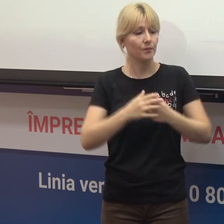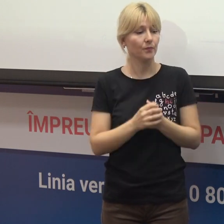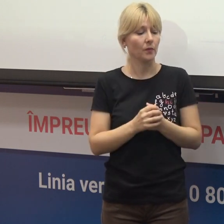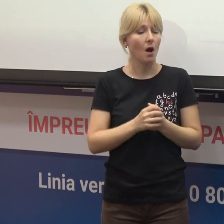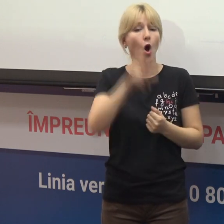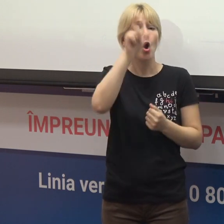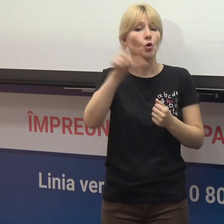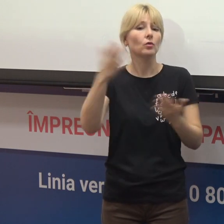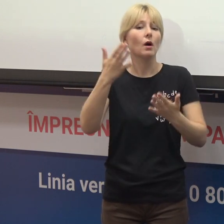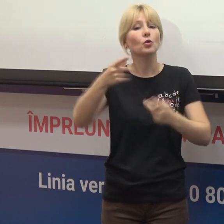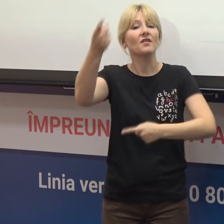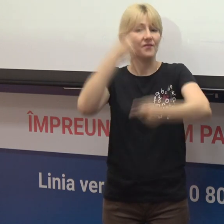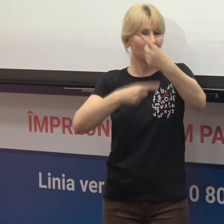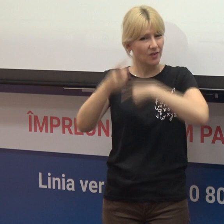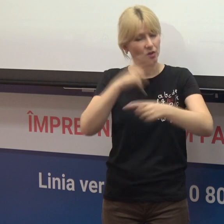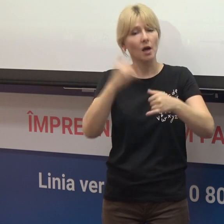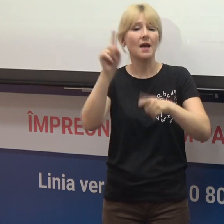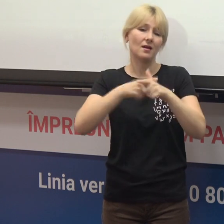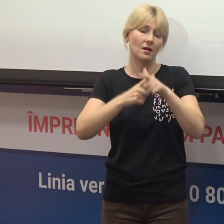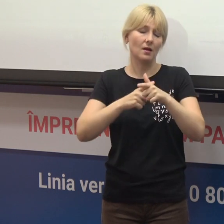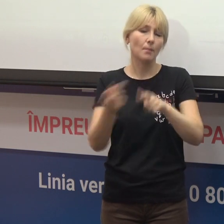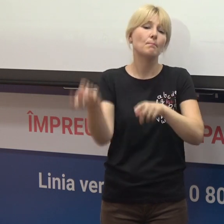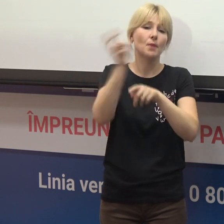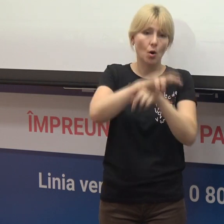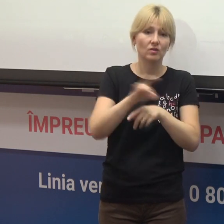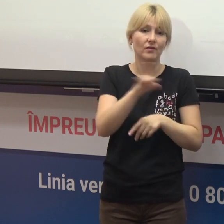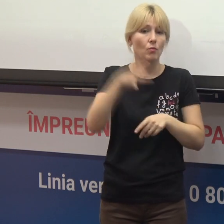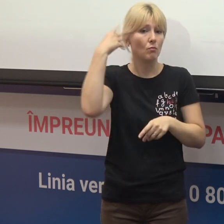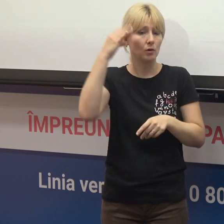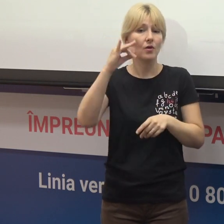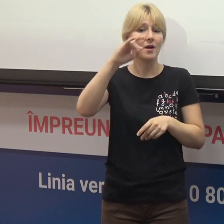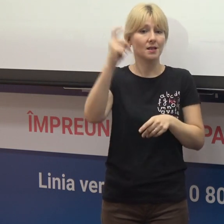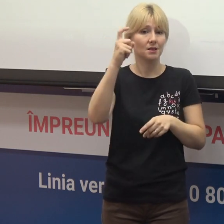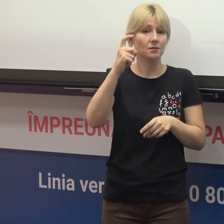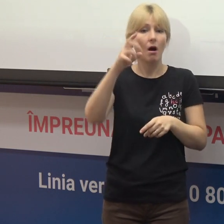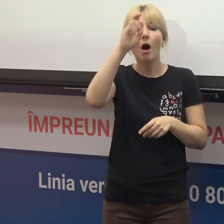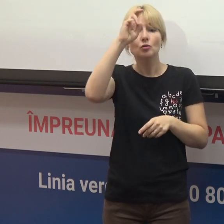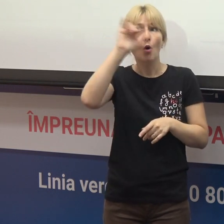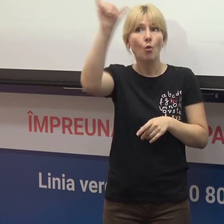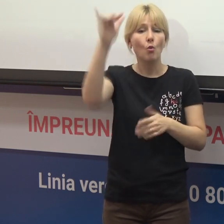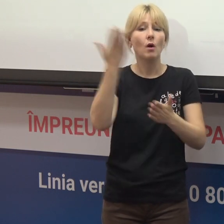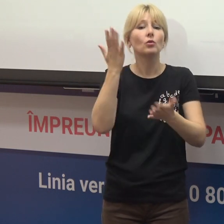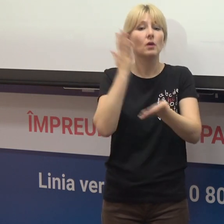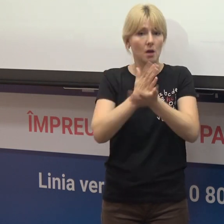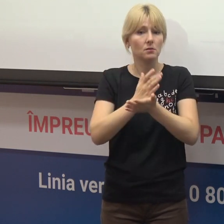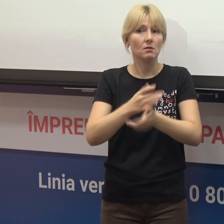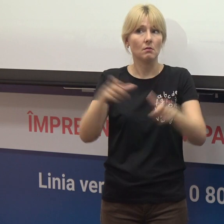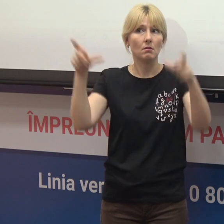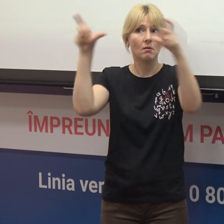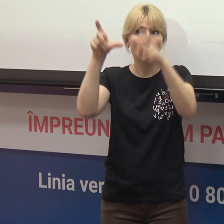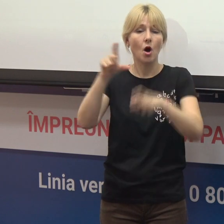se întorc sau vin în Republica Moldova din țările care cad sub incidența